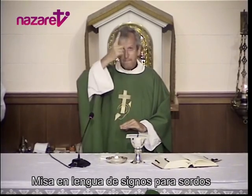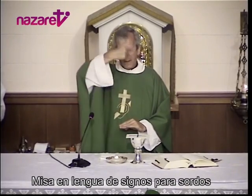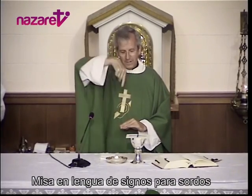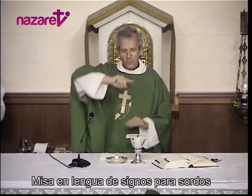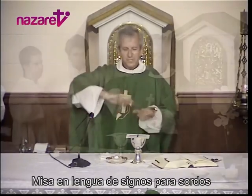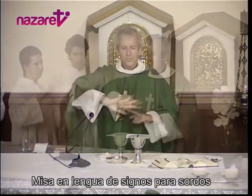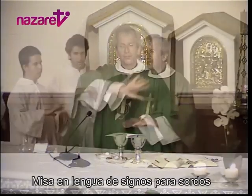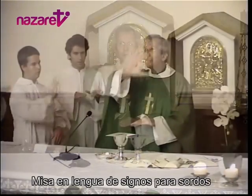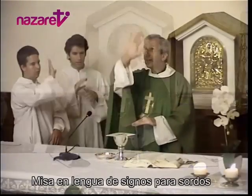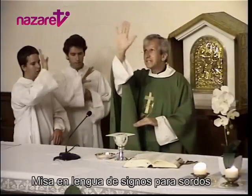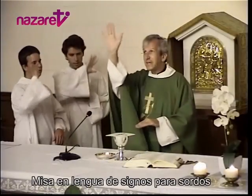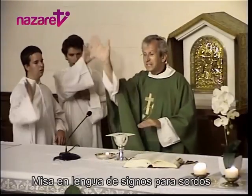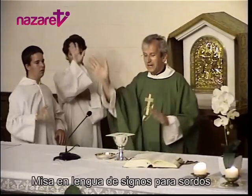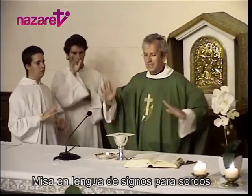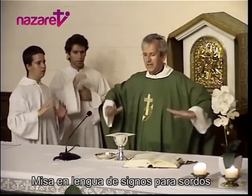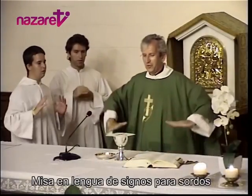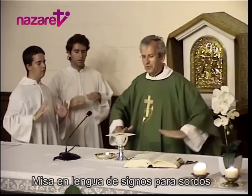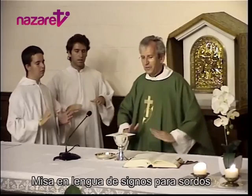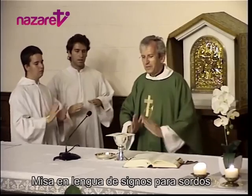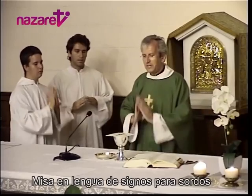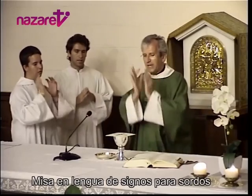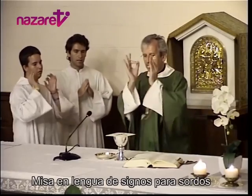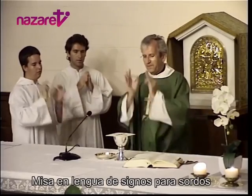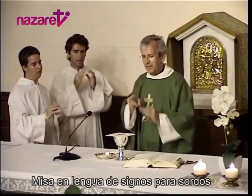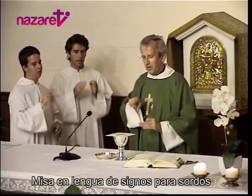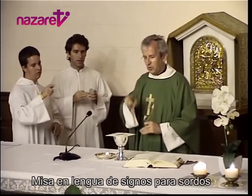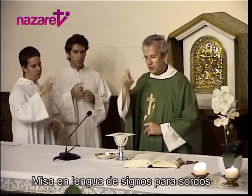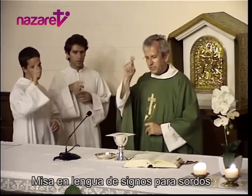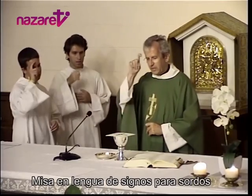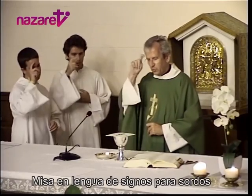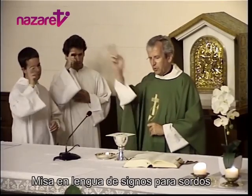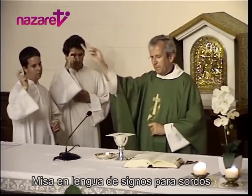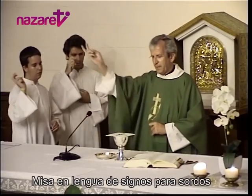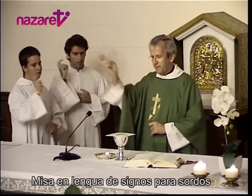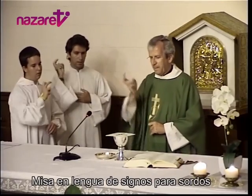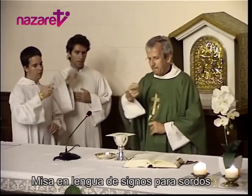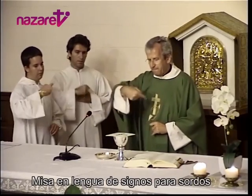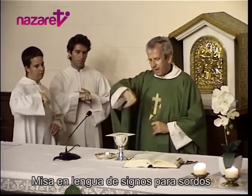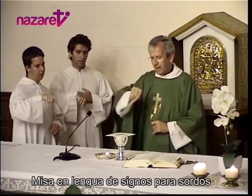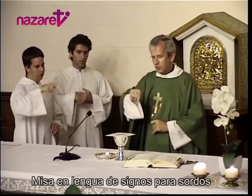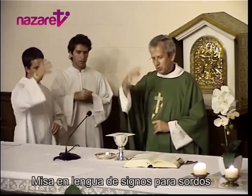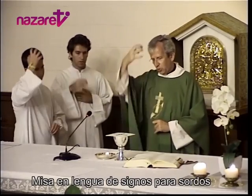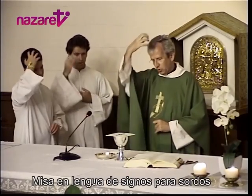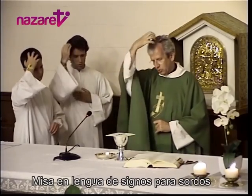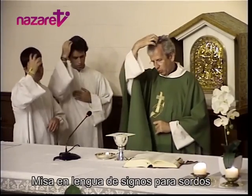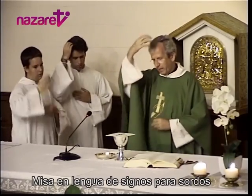Padre nuestro que estás en el cielo, santificado sea tu nombre. Venga a nosotros tu